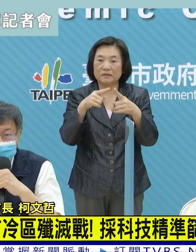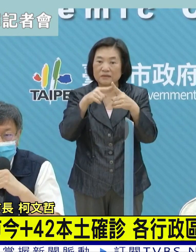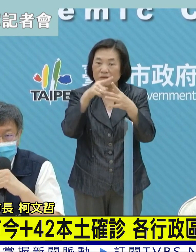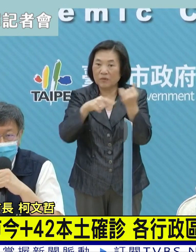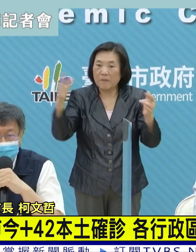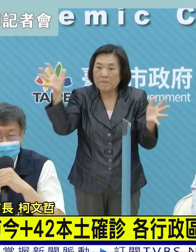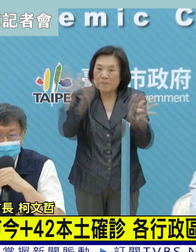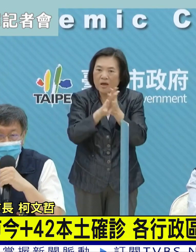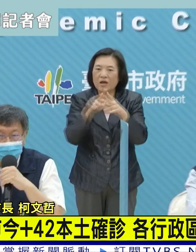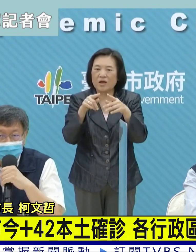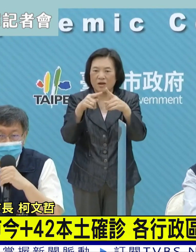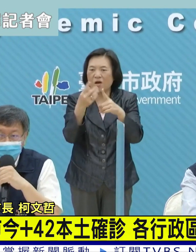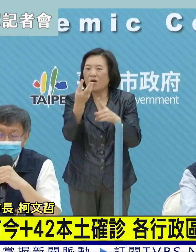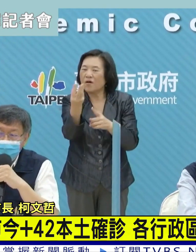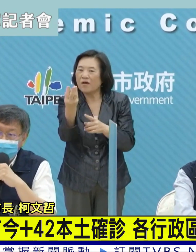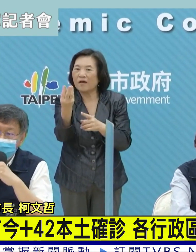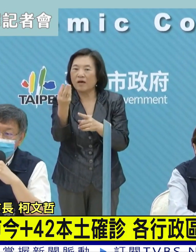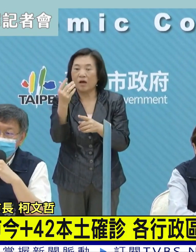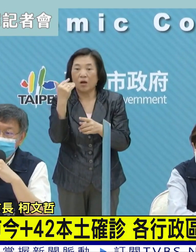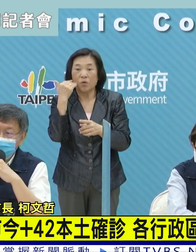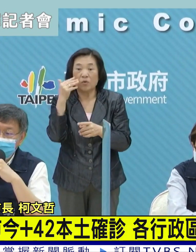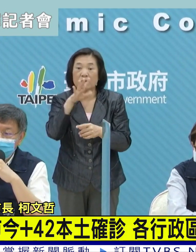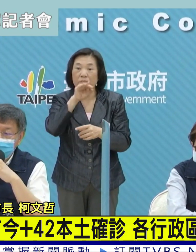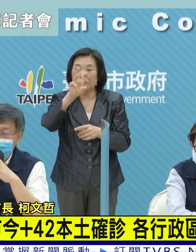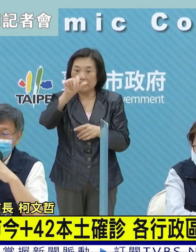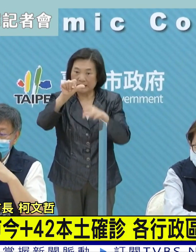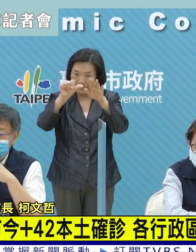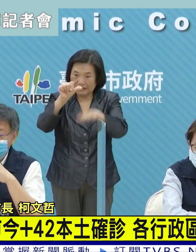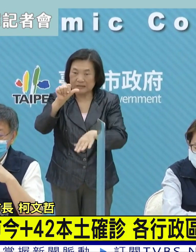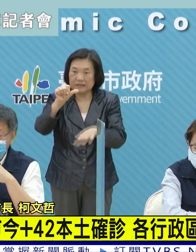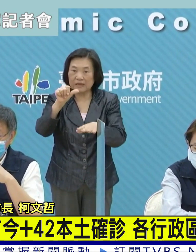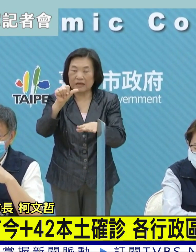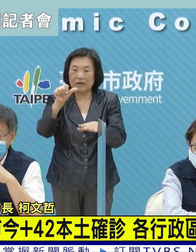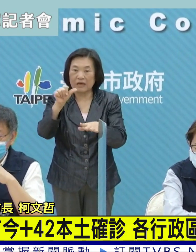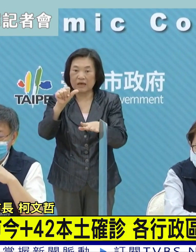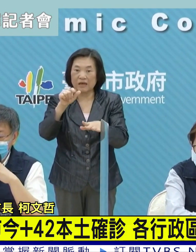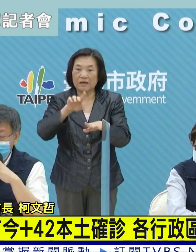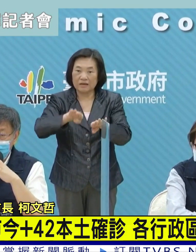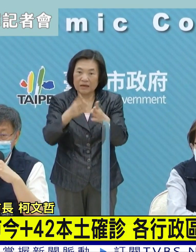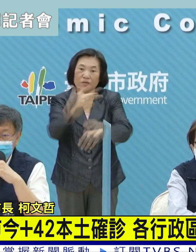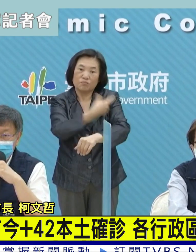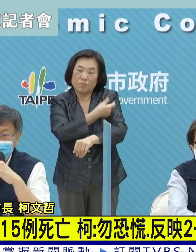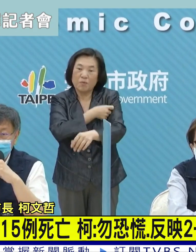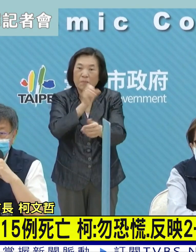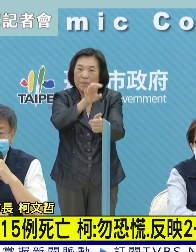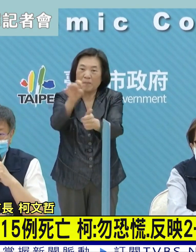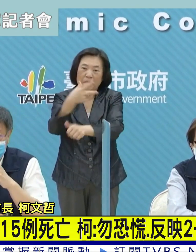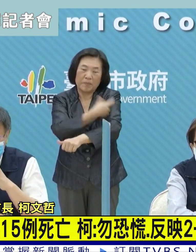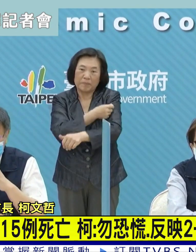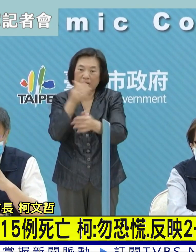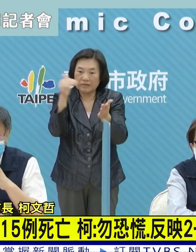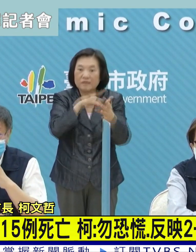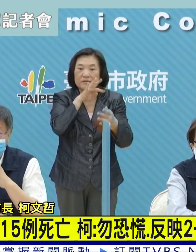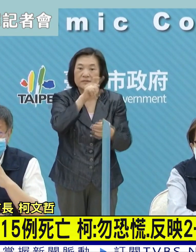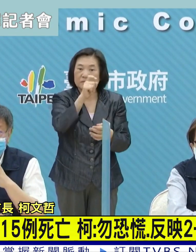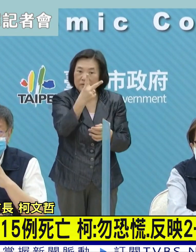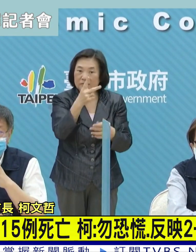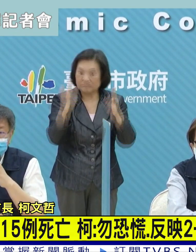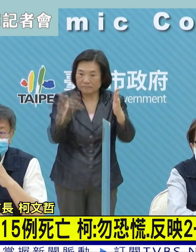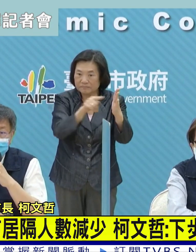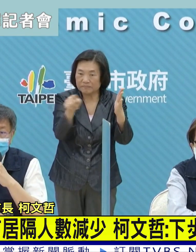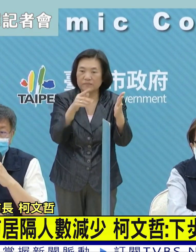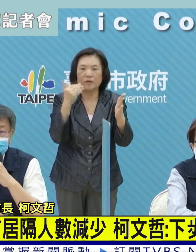每一个涉及在台北市长者的手上，你知道哈。但是我还在这个地方哦，还是要鼓励大家